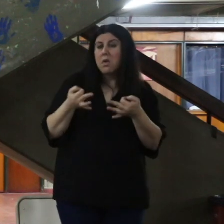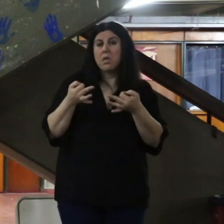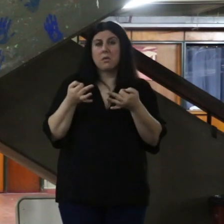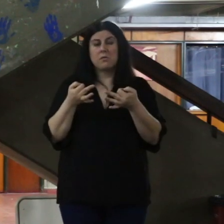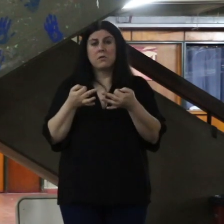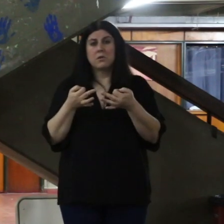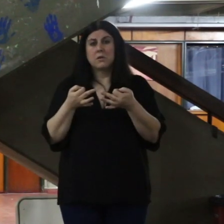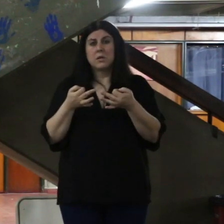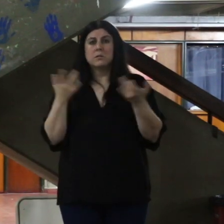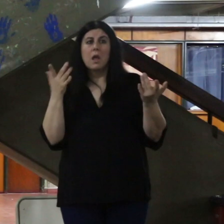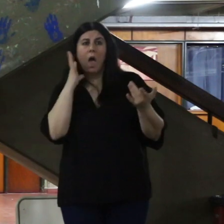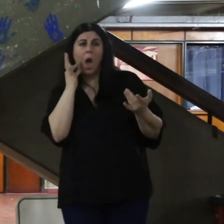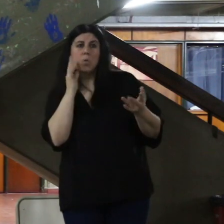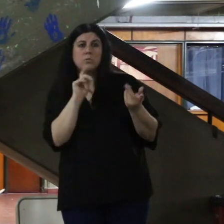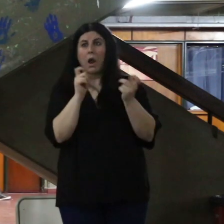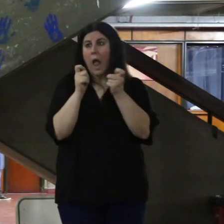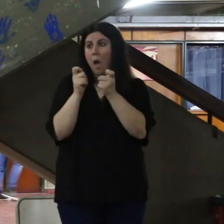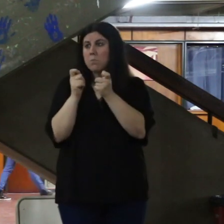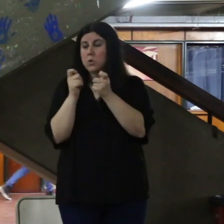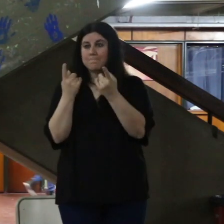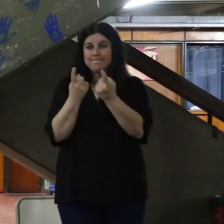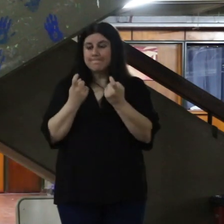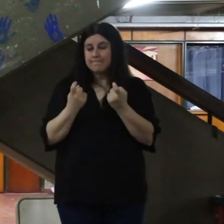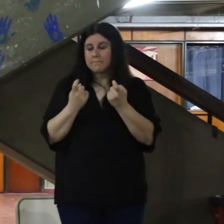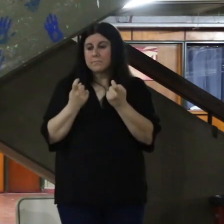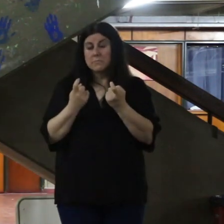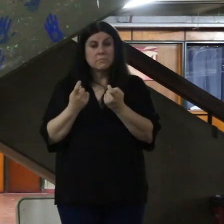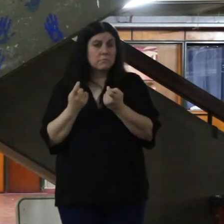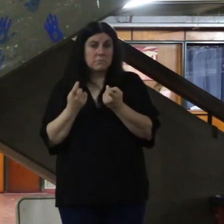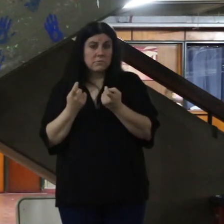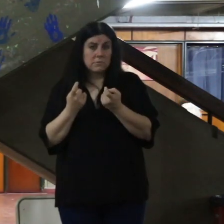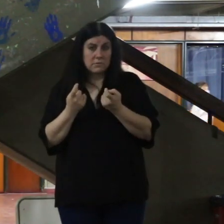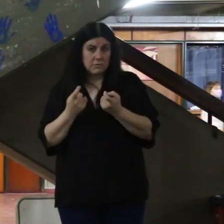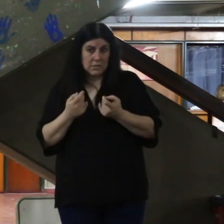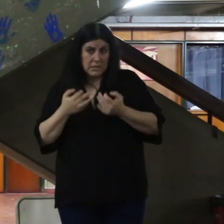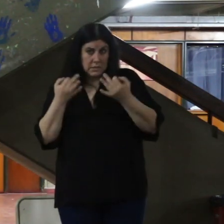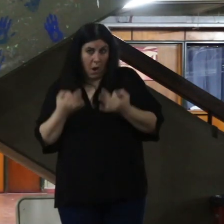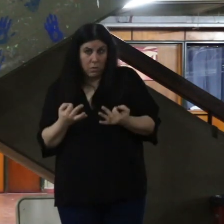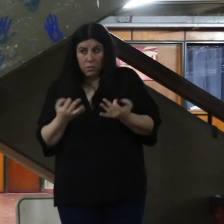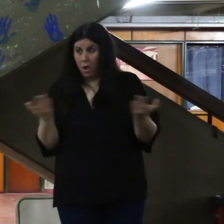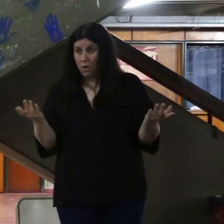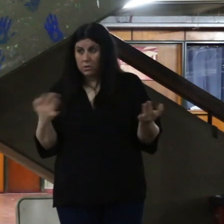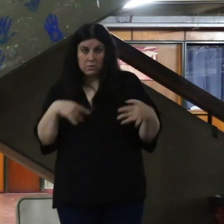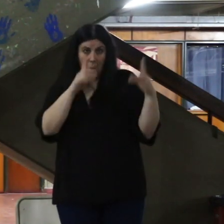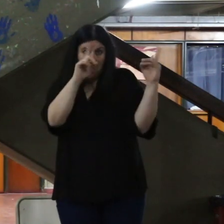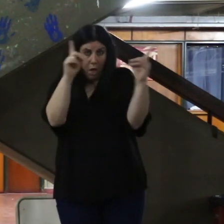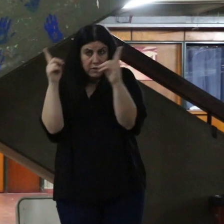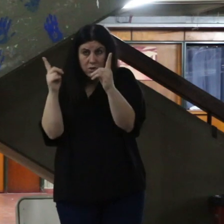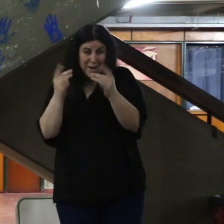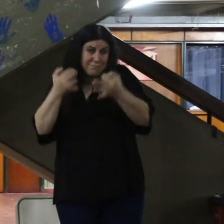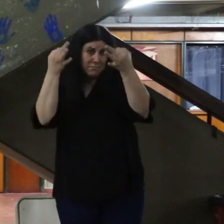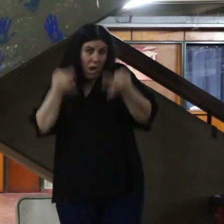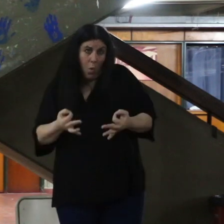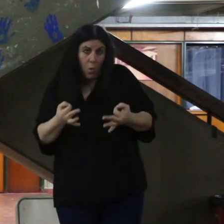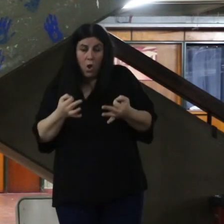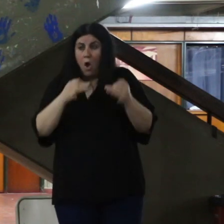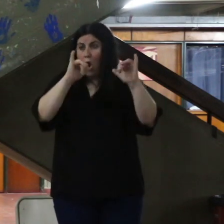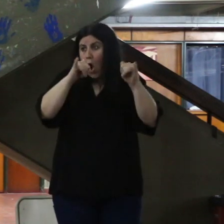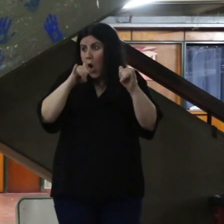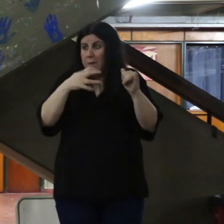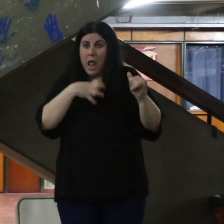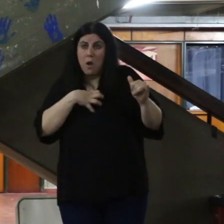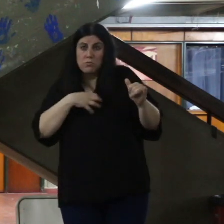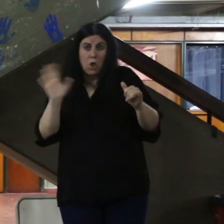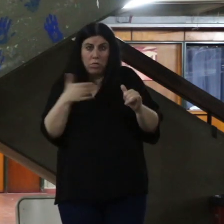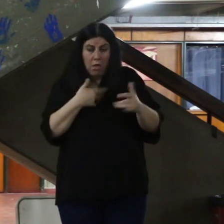si había que hacer algún cambio, seguramente la gran mayoría decíamos que sí, que hay que cambiar algunas